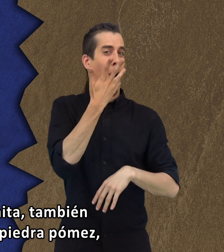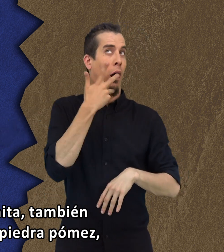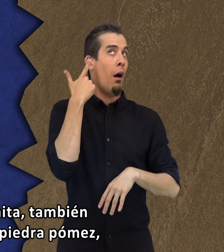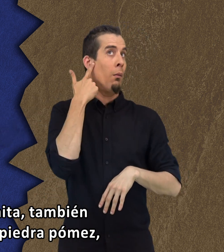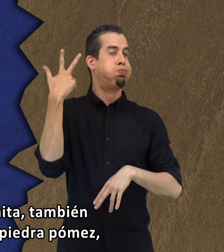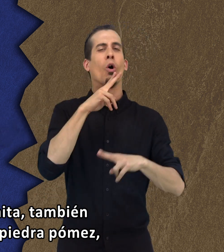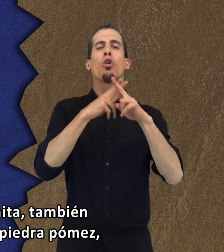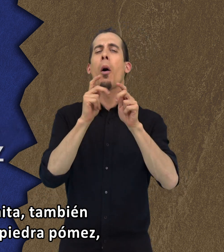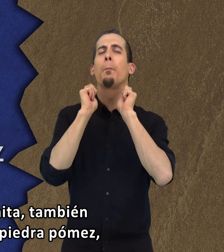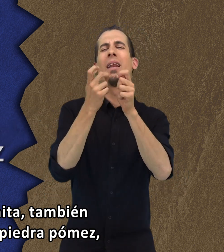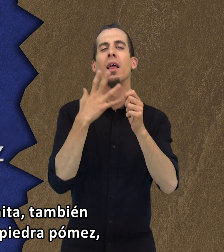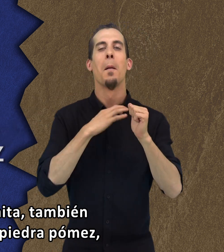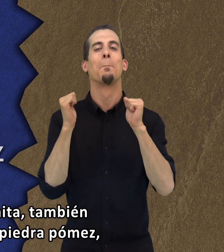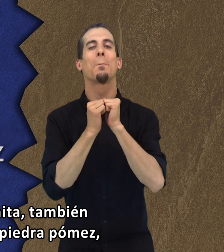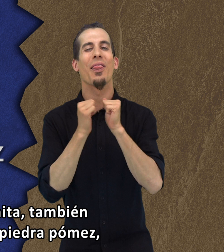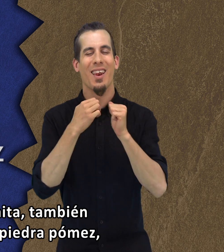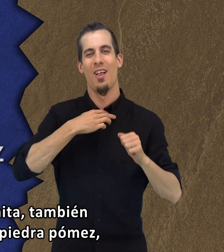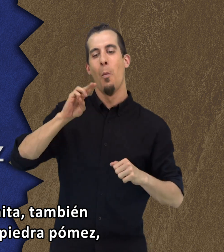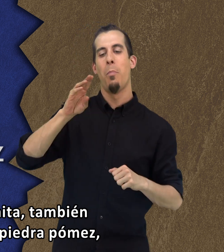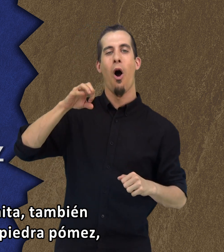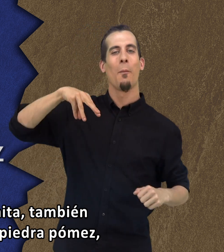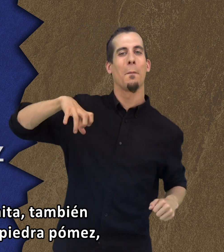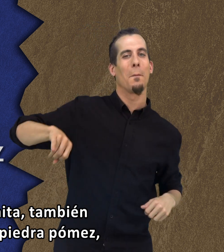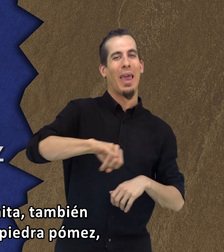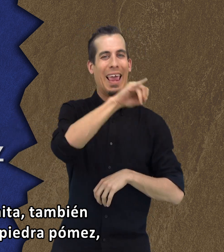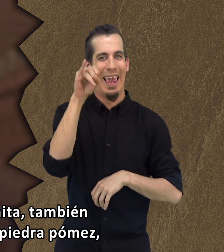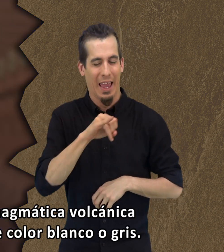la pu mitad también llamada piedra pómez